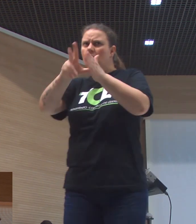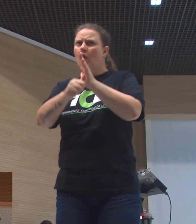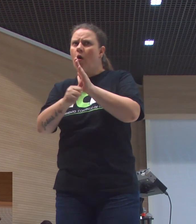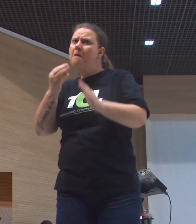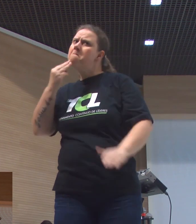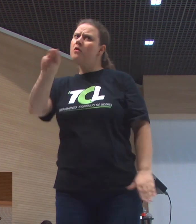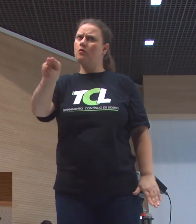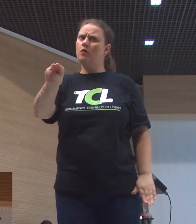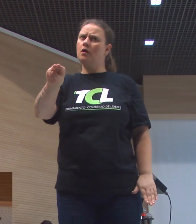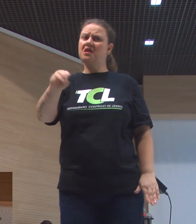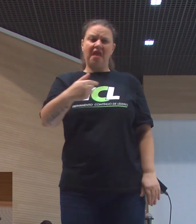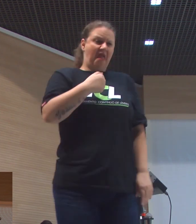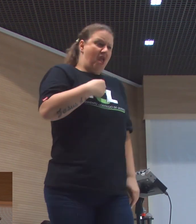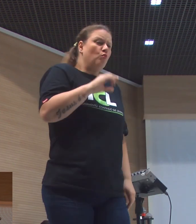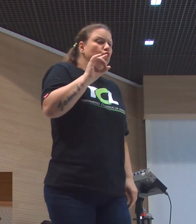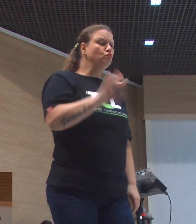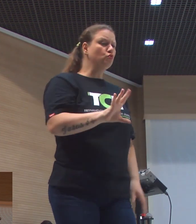R$5.